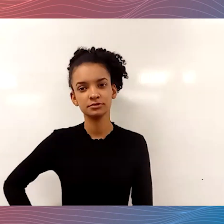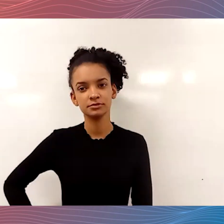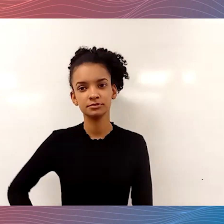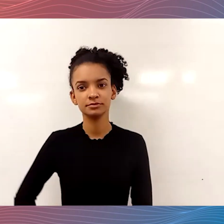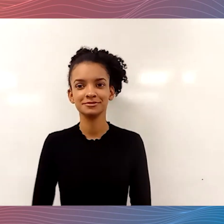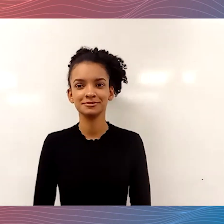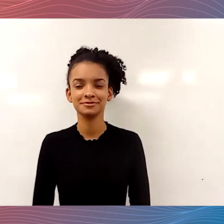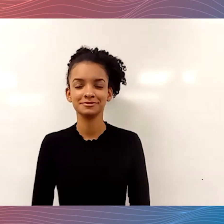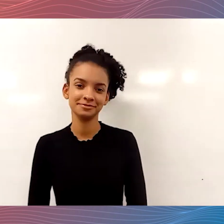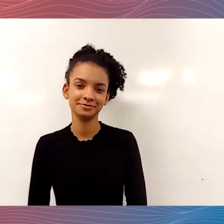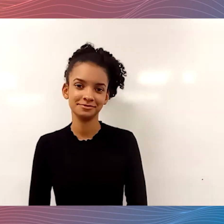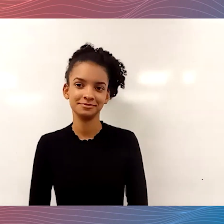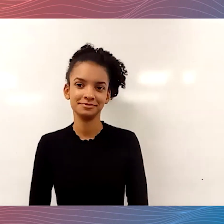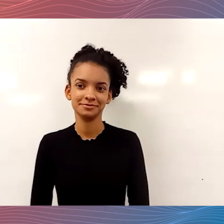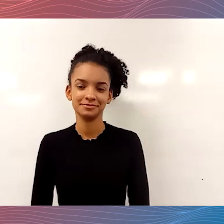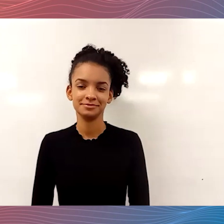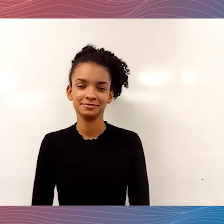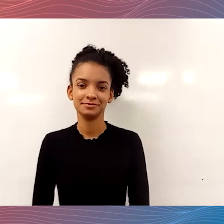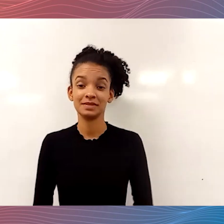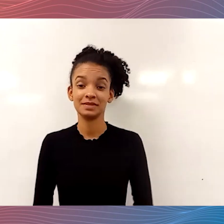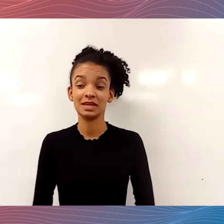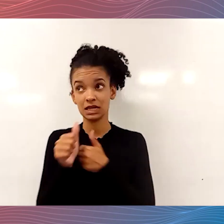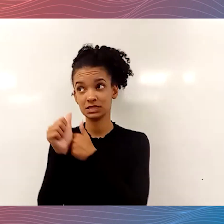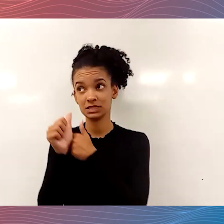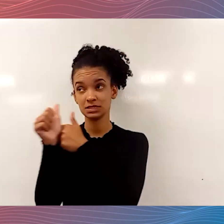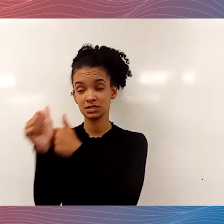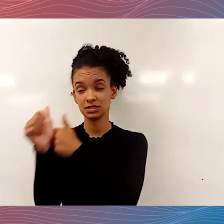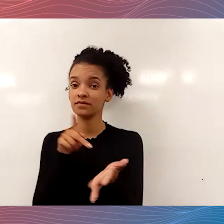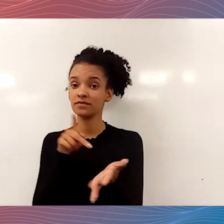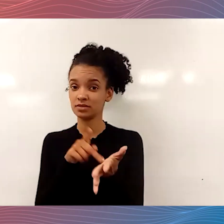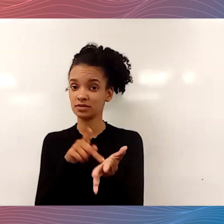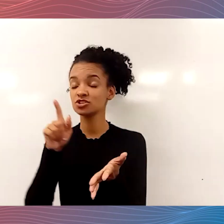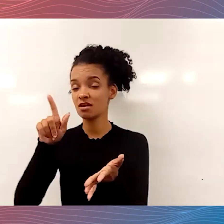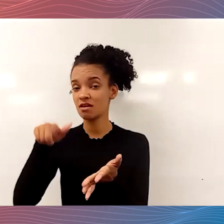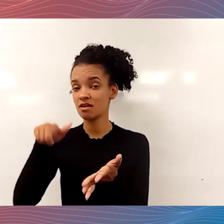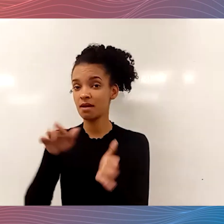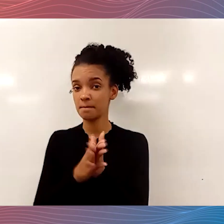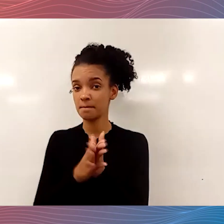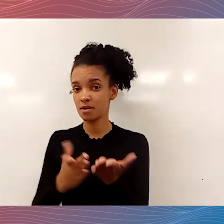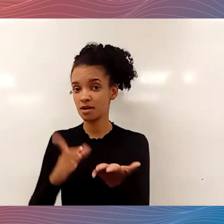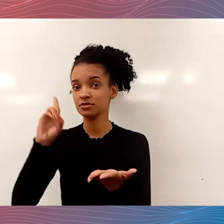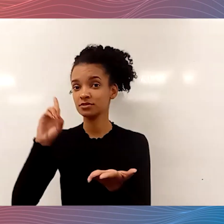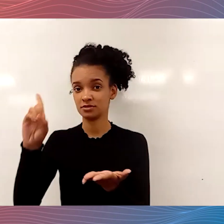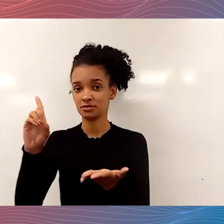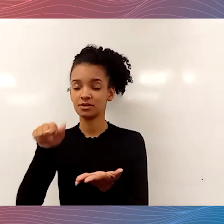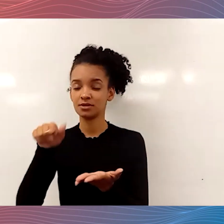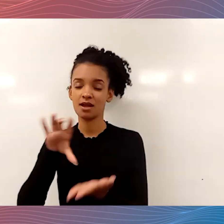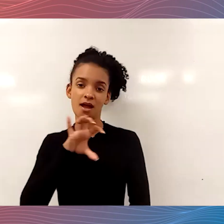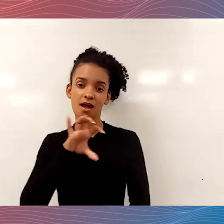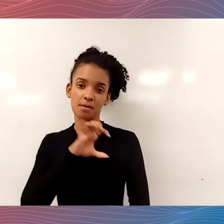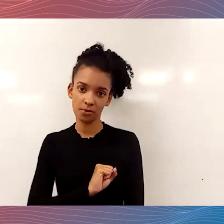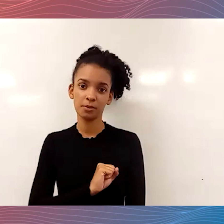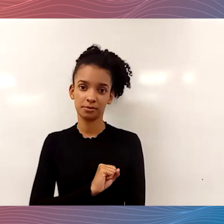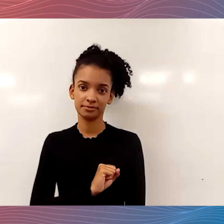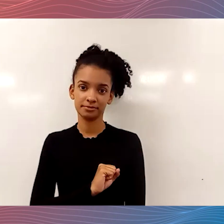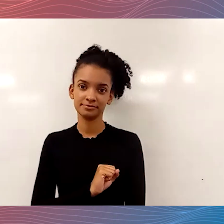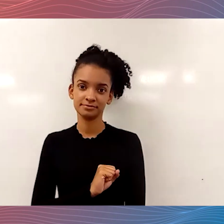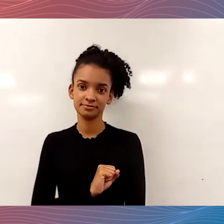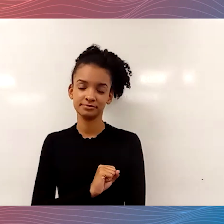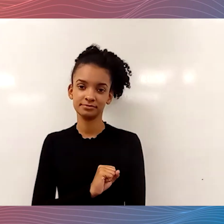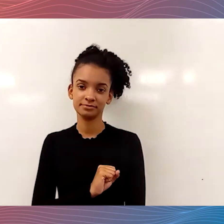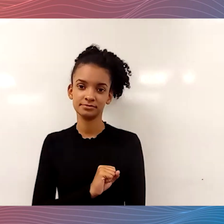verdade, que é a palavra, seguindo a palavra em amor, né? Os membros do